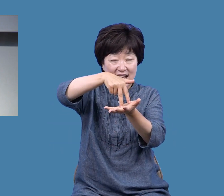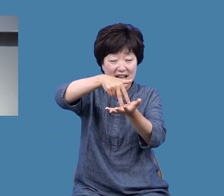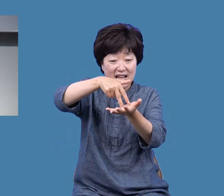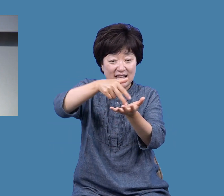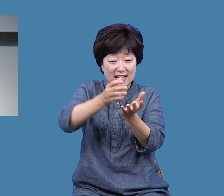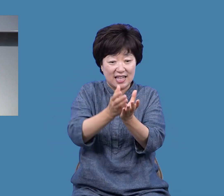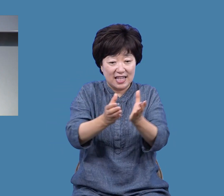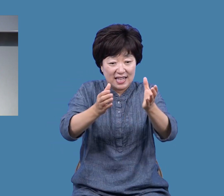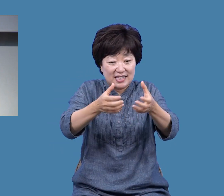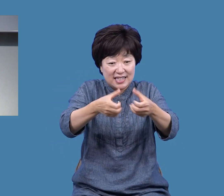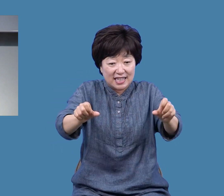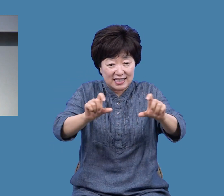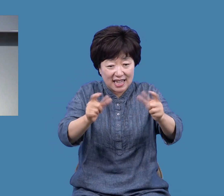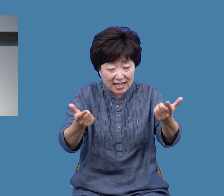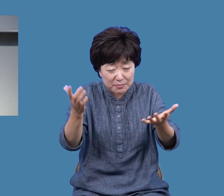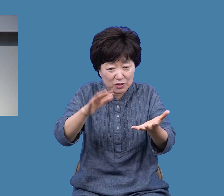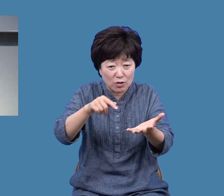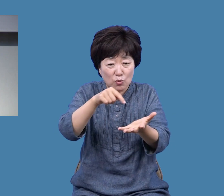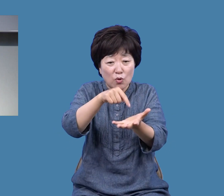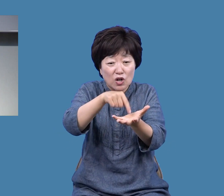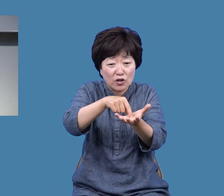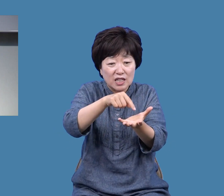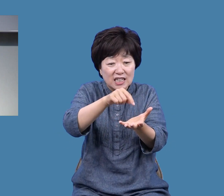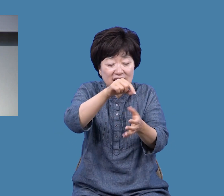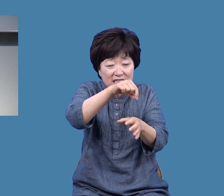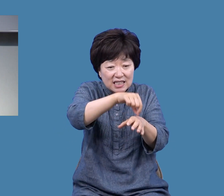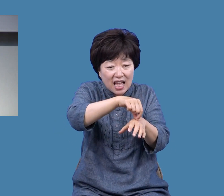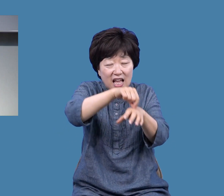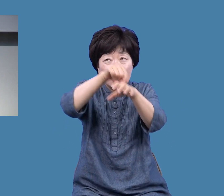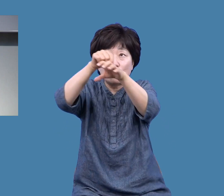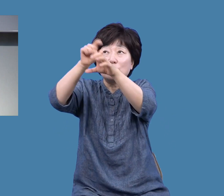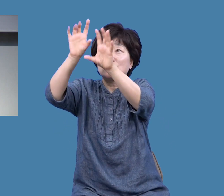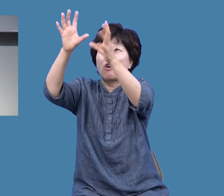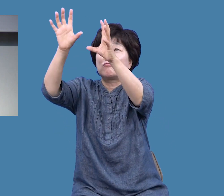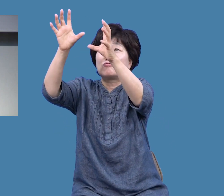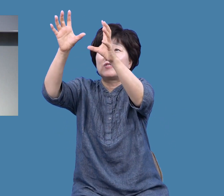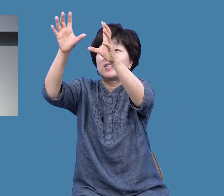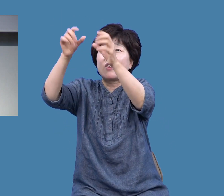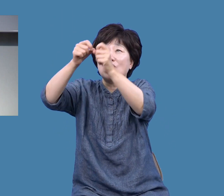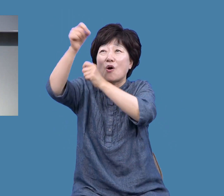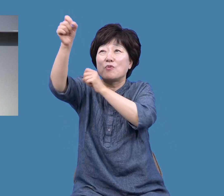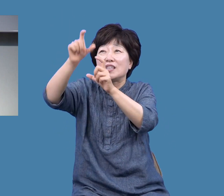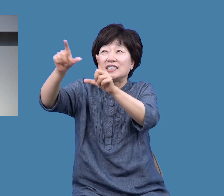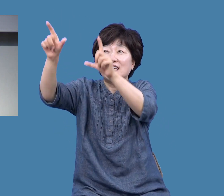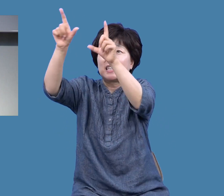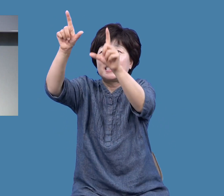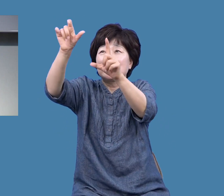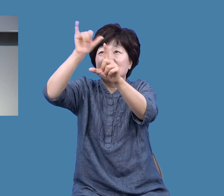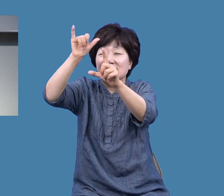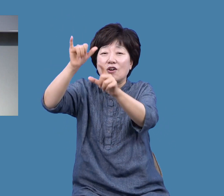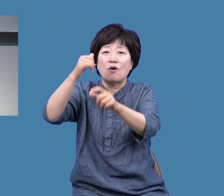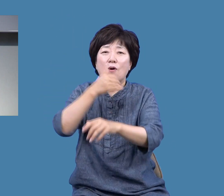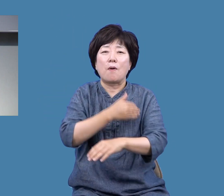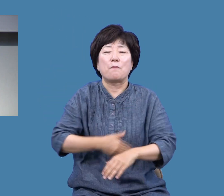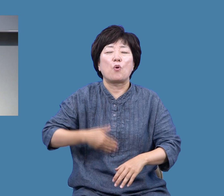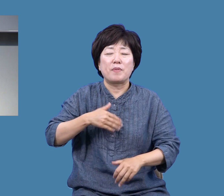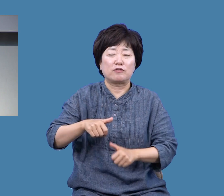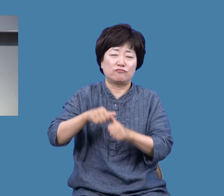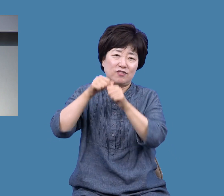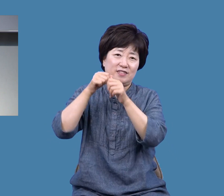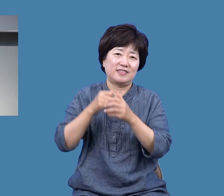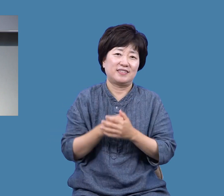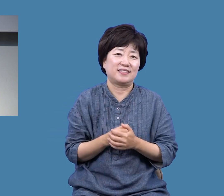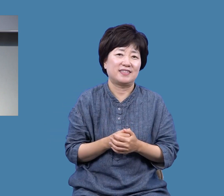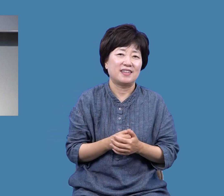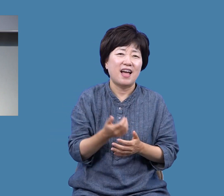천국에서 영원한 삶을 누릴 수 있도록 그것을 준비하는 것이 몸의 구원이에요. 그래서 아까도 말씀드렸지만